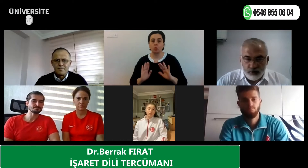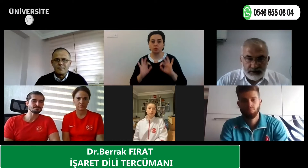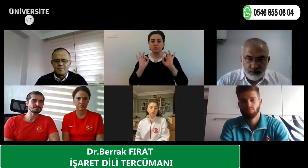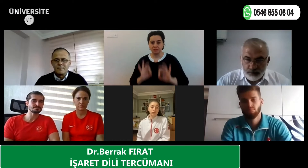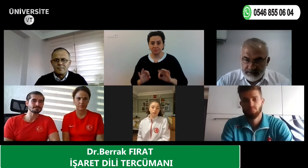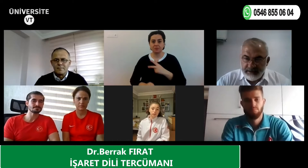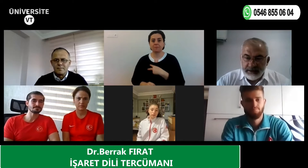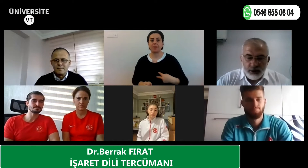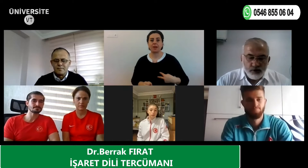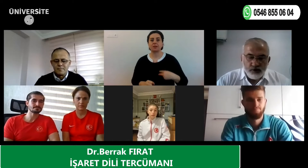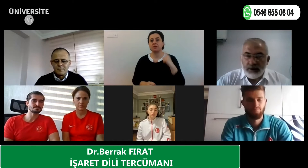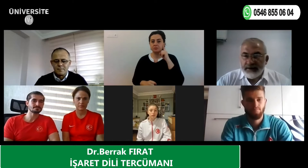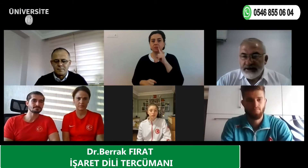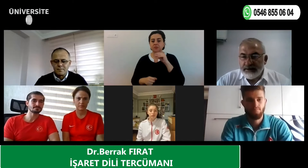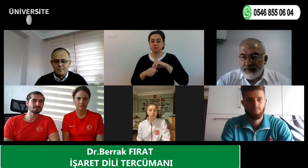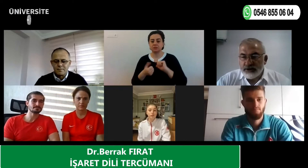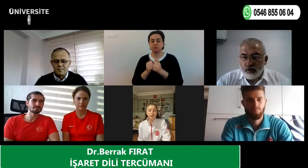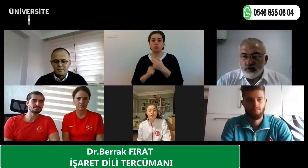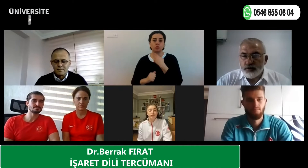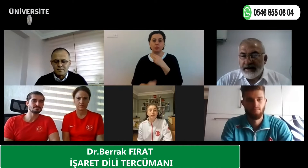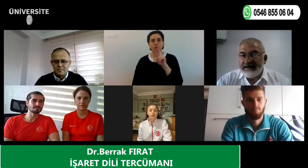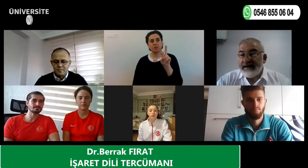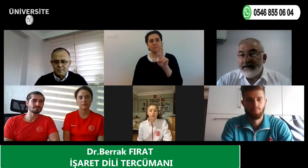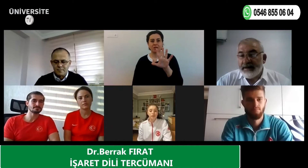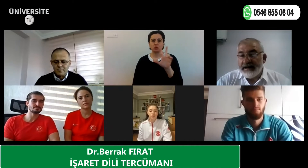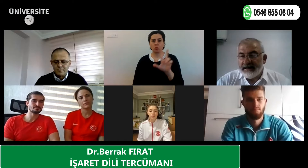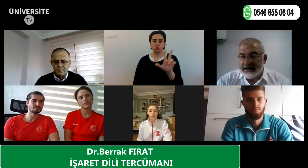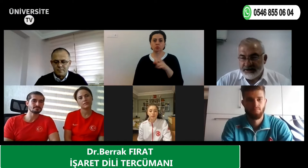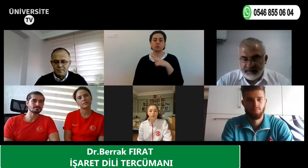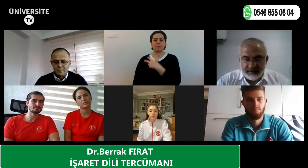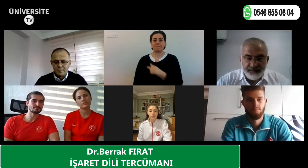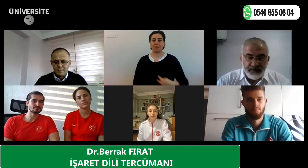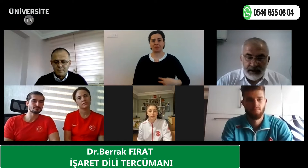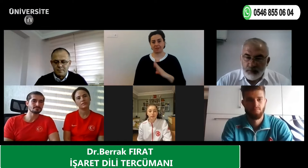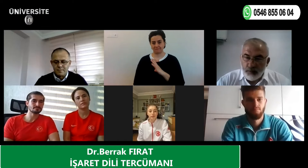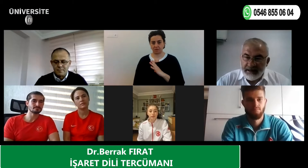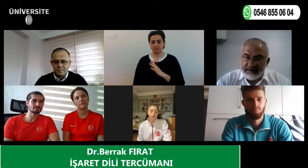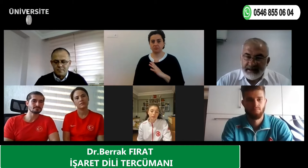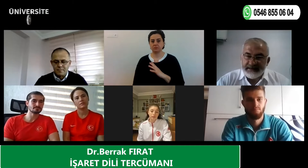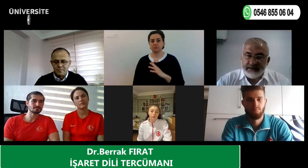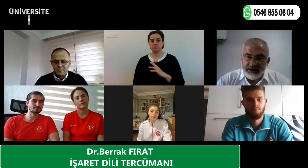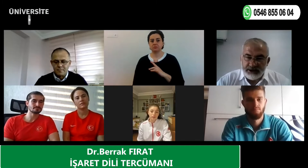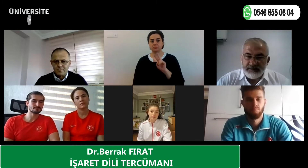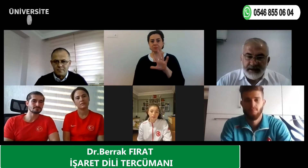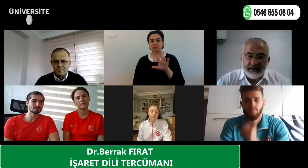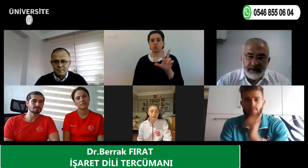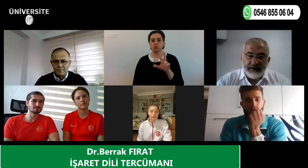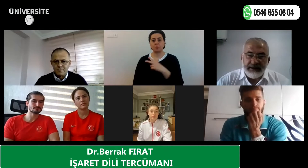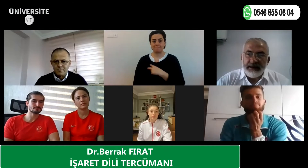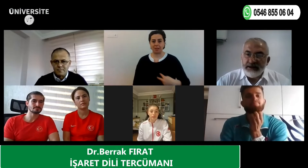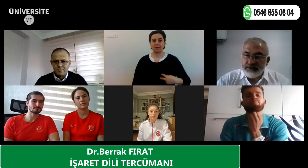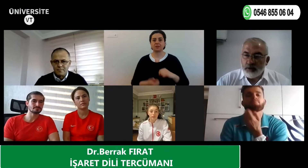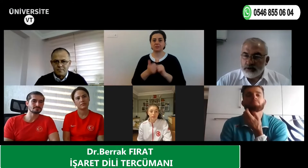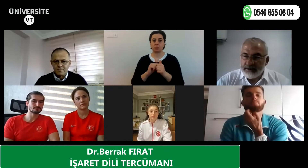faaliyet gösteriyor idik. Şu anda 25-30 belediyeye çıktık. Yani bu belediyelerde de işitme